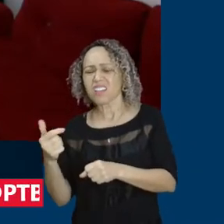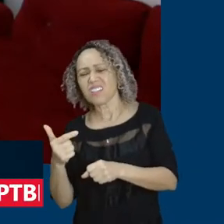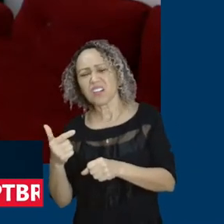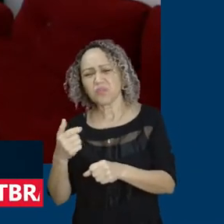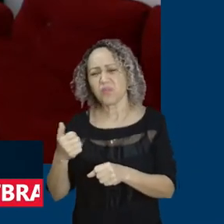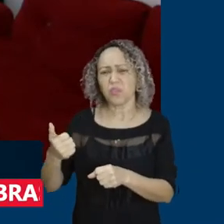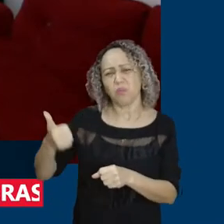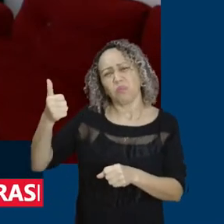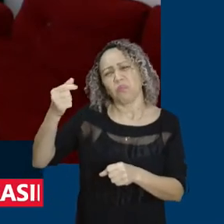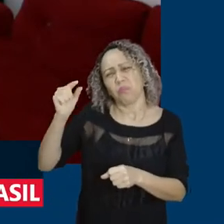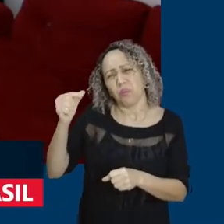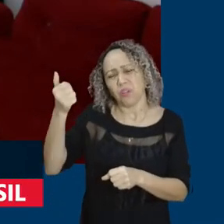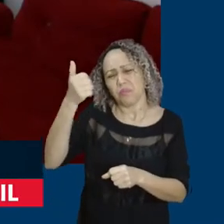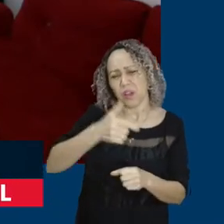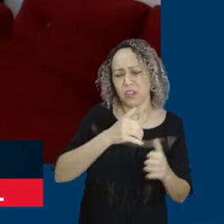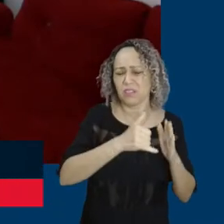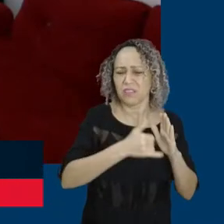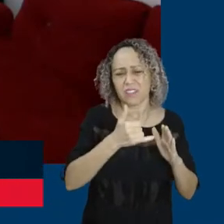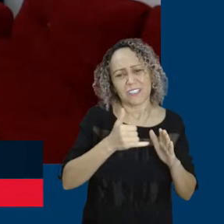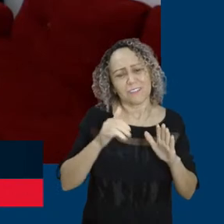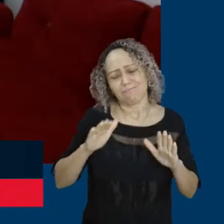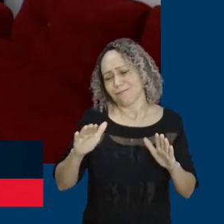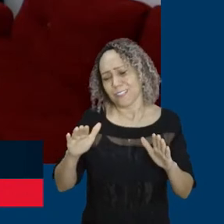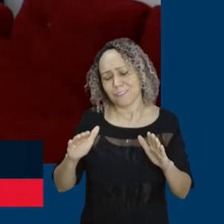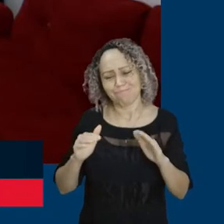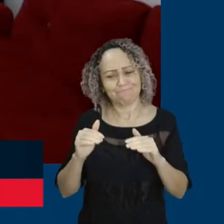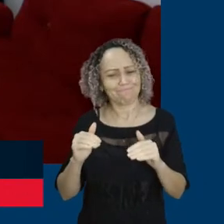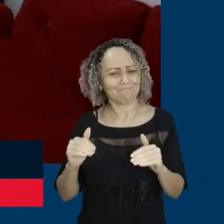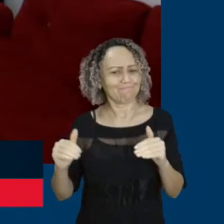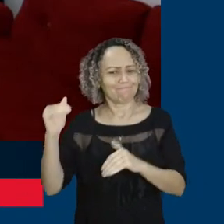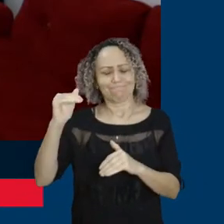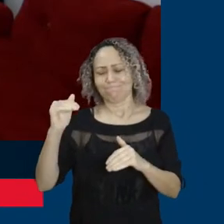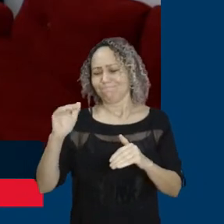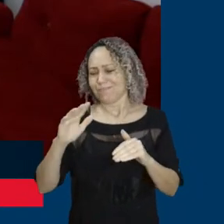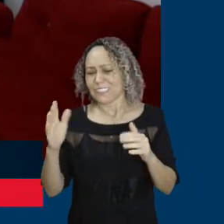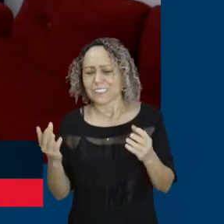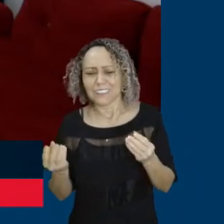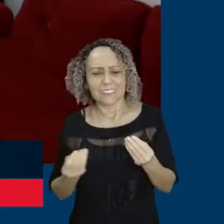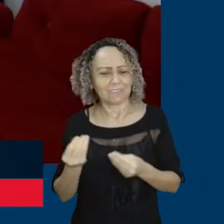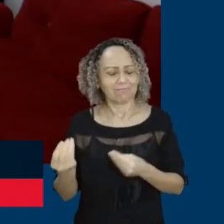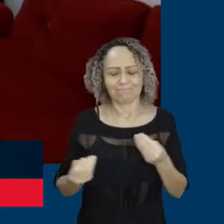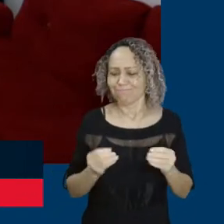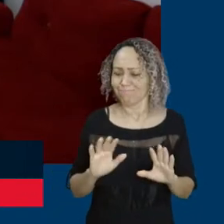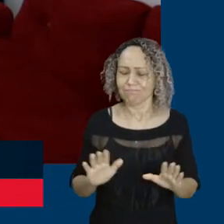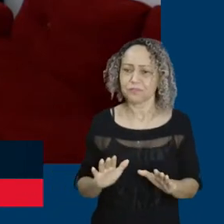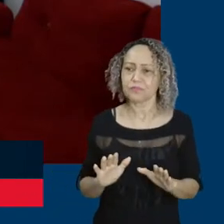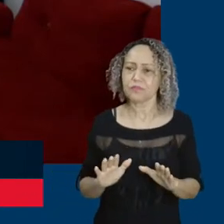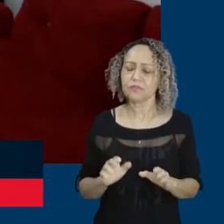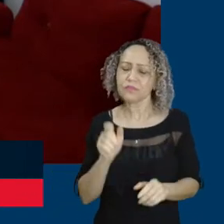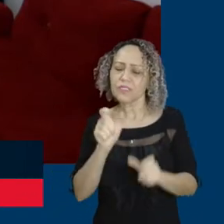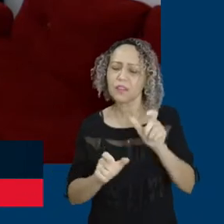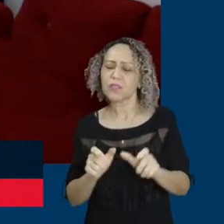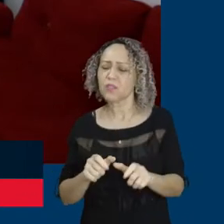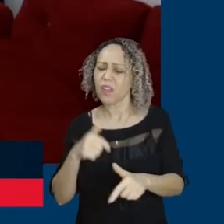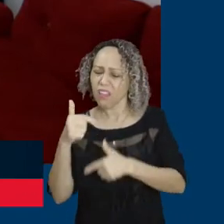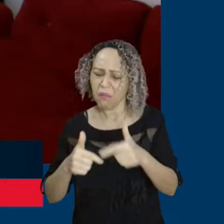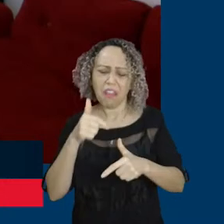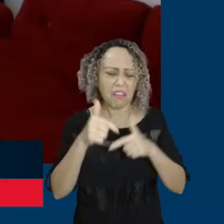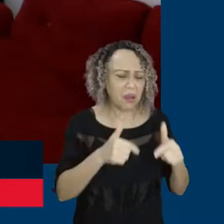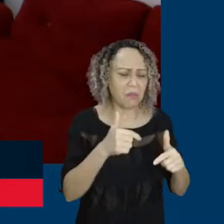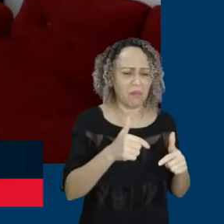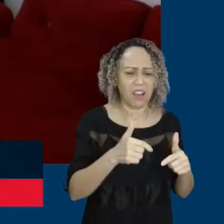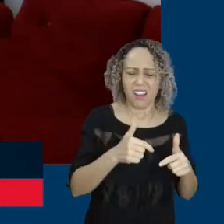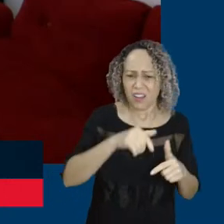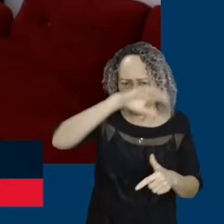os salários agora, como ela também pontuou aí no comentário dela, são menores. As pessoas trabalham quase sempre muito mais, sem descanso,